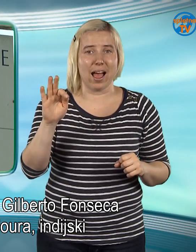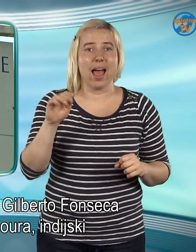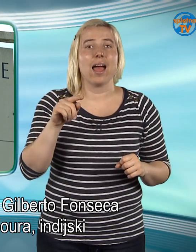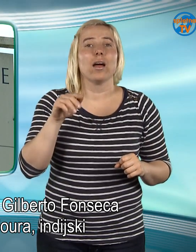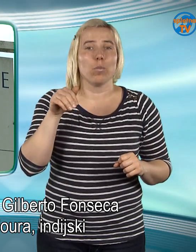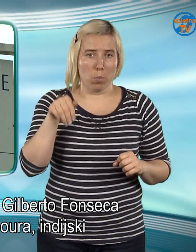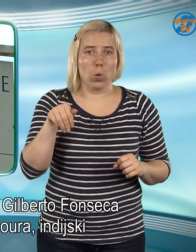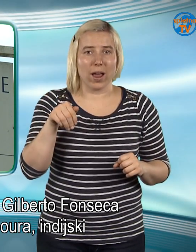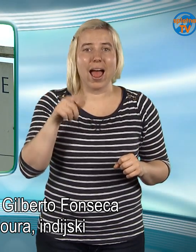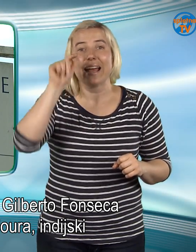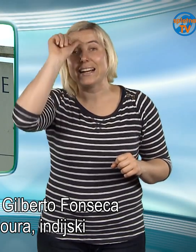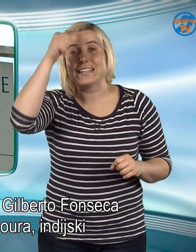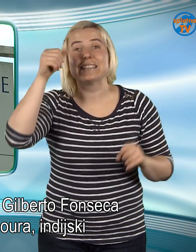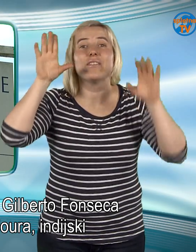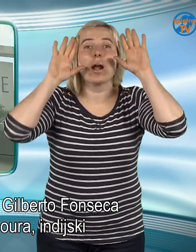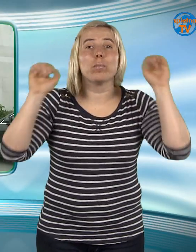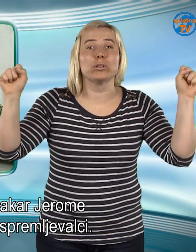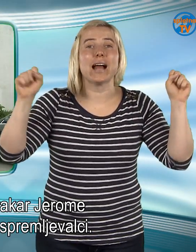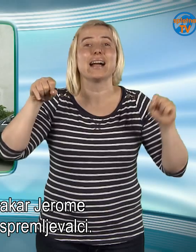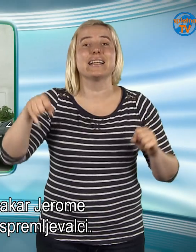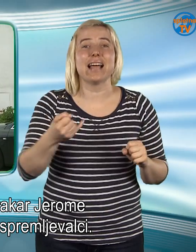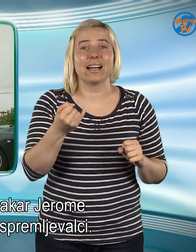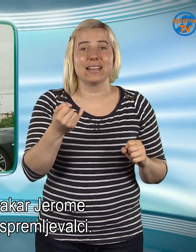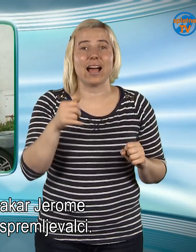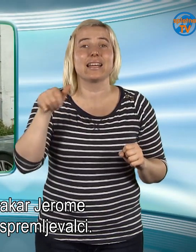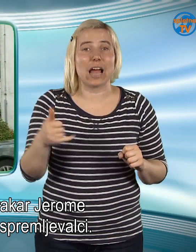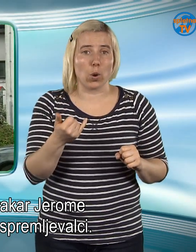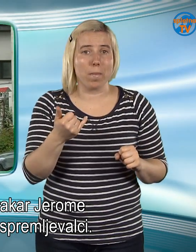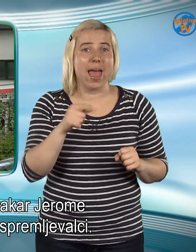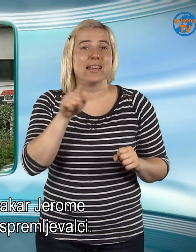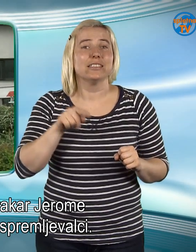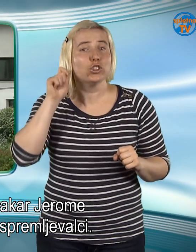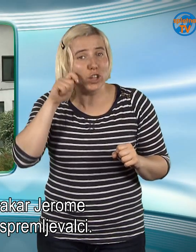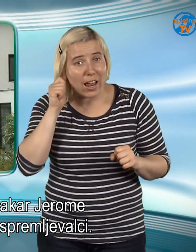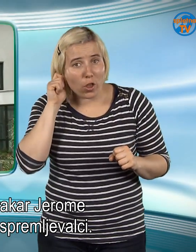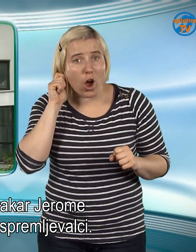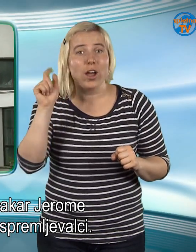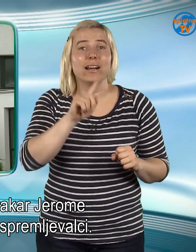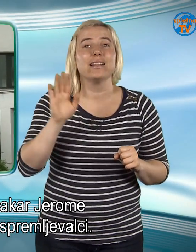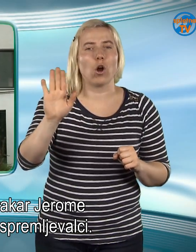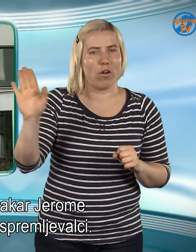Fonseca Guimarães de Moura, indijski veleposlanik Jayakar Jerome Ženo ter njihovi spremljevalci.